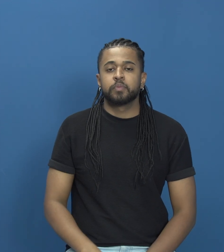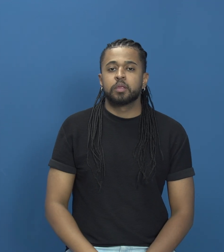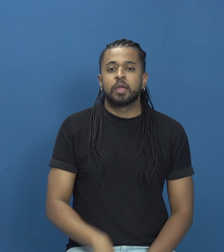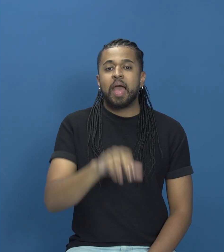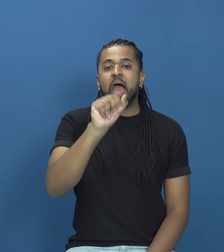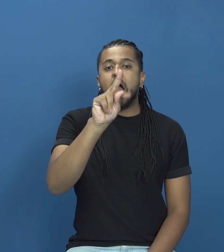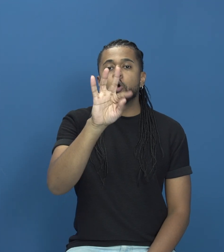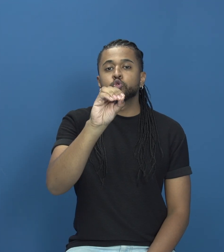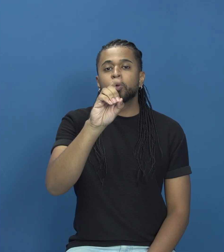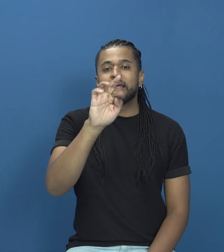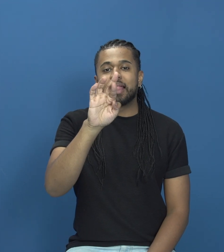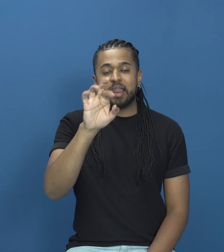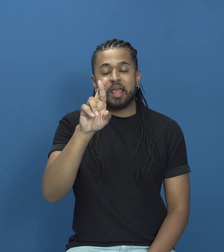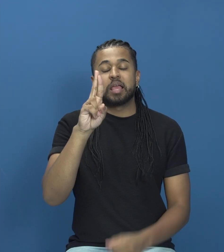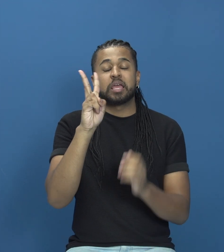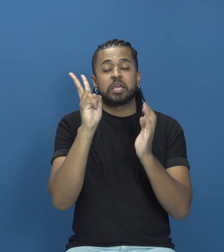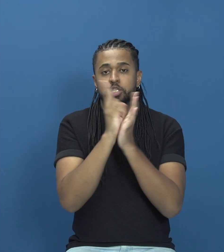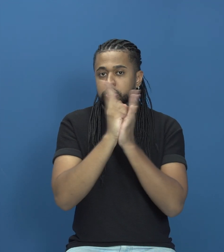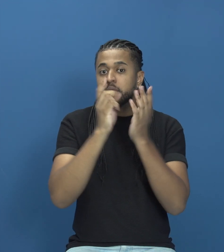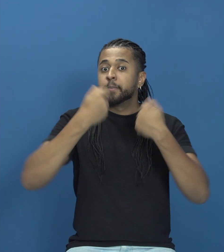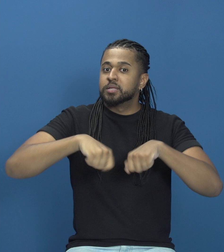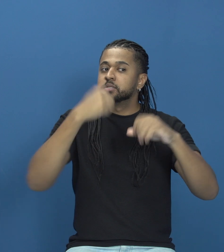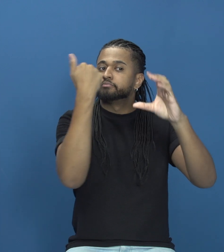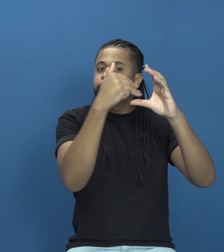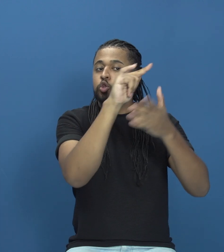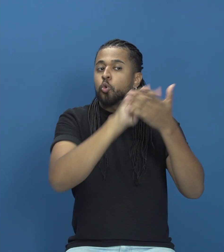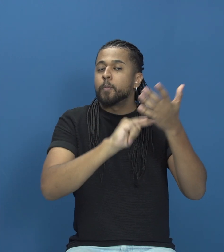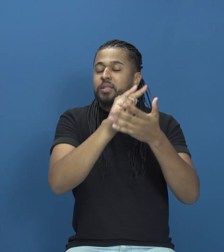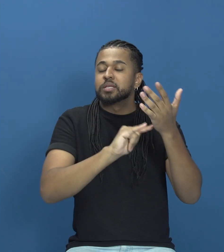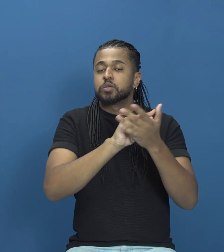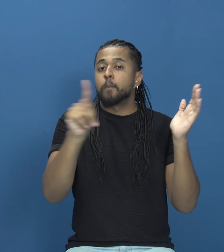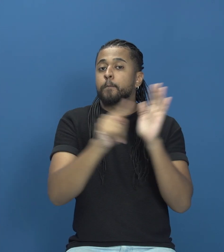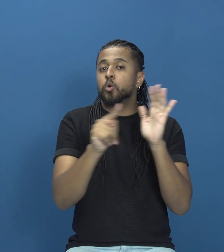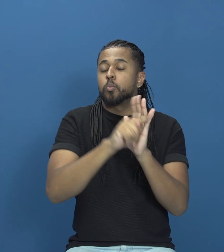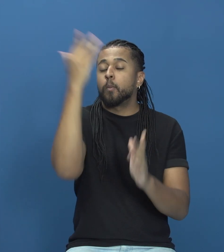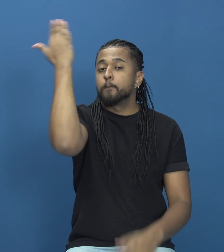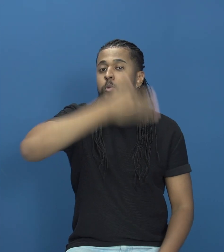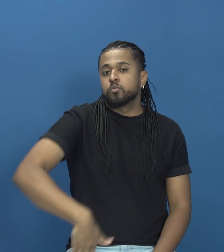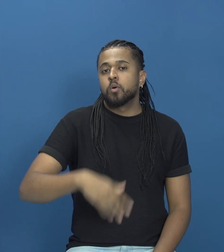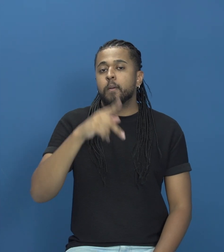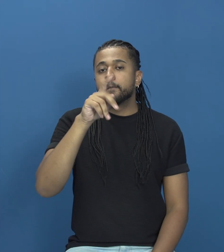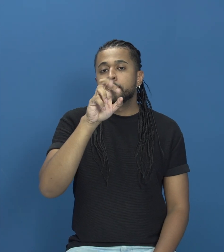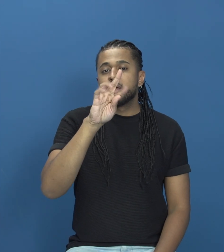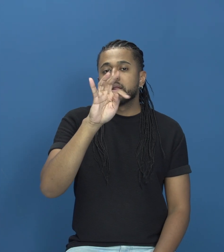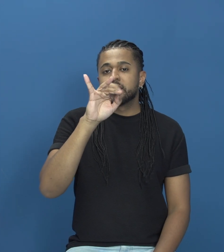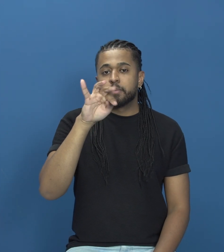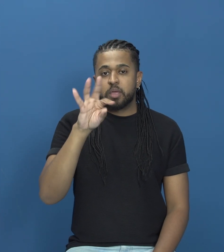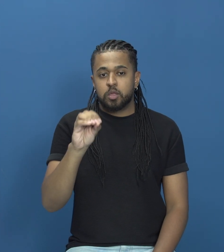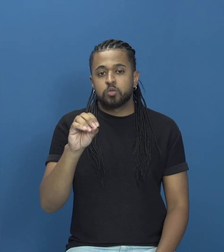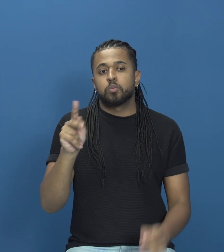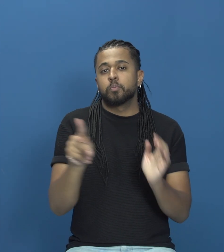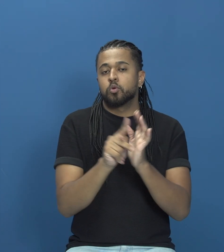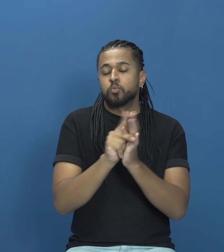se autodeclararem indígenas, deverão enviar a documentação referente à comprovação de pertencimento à